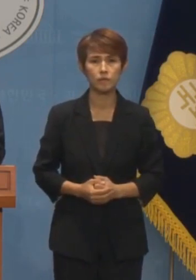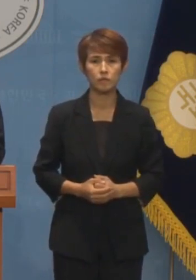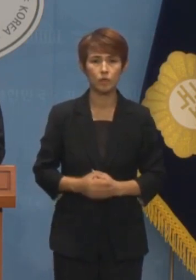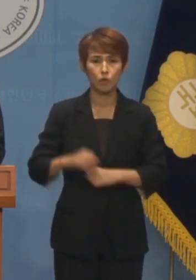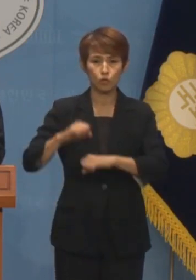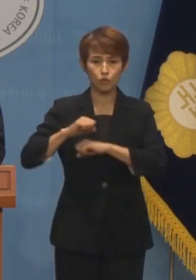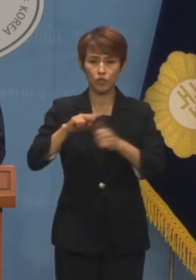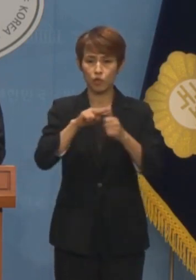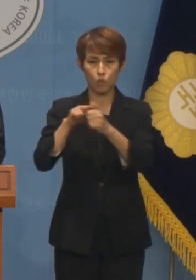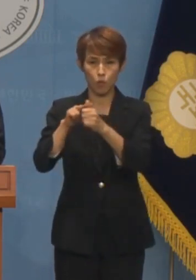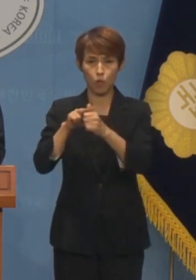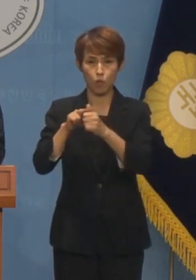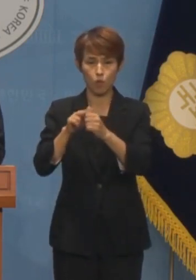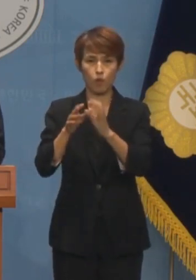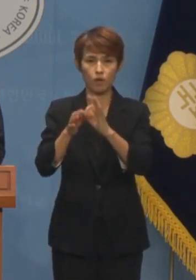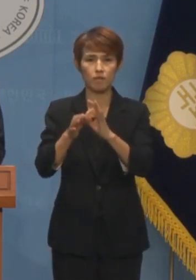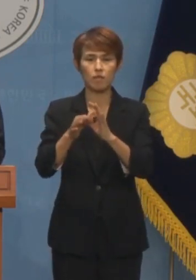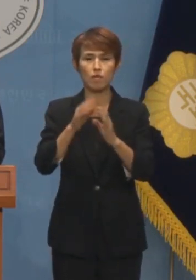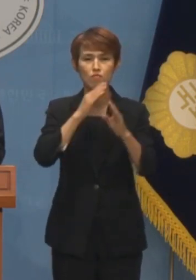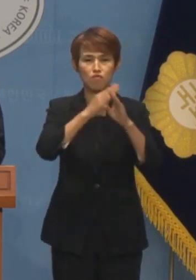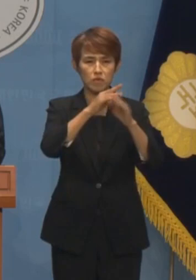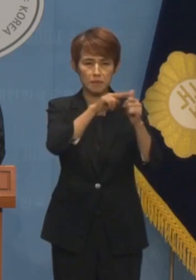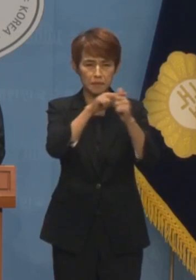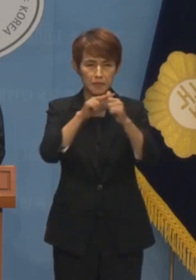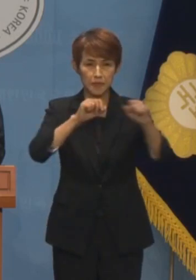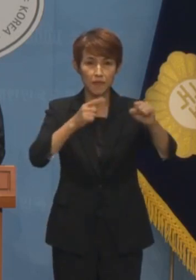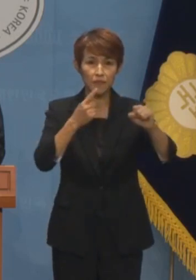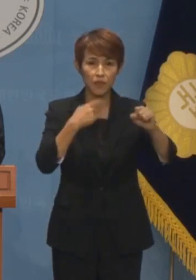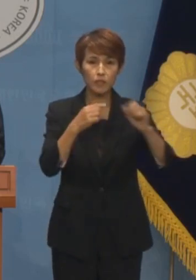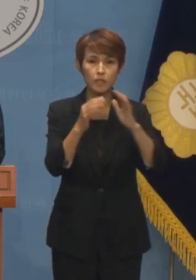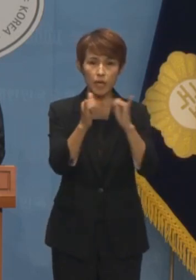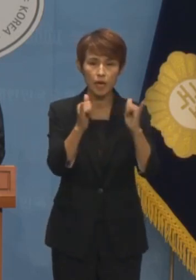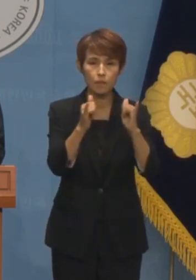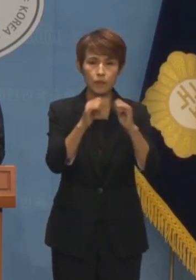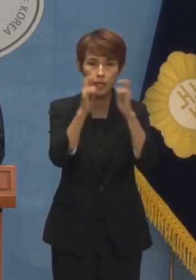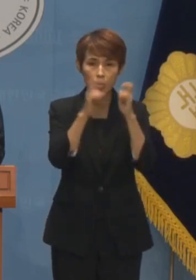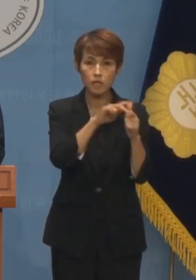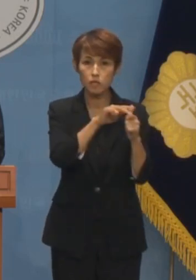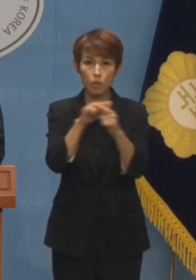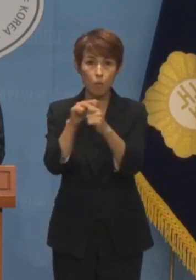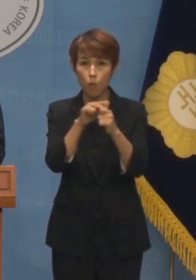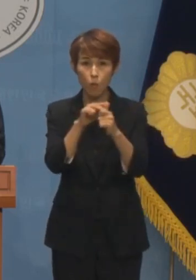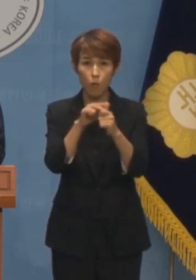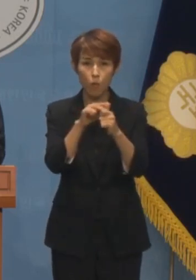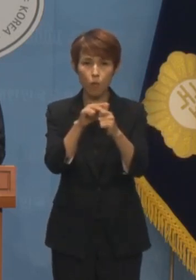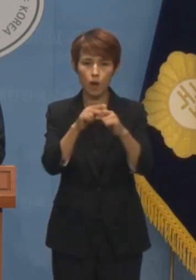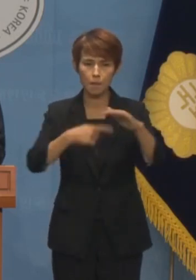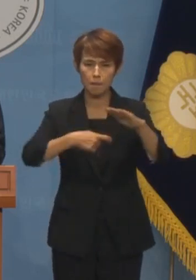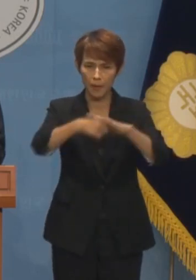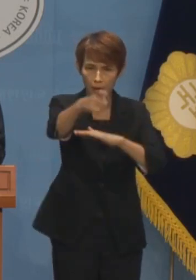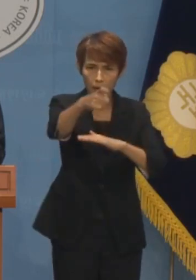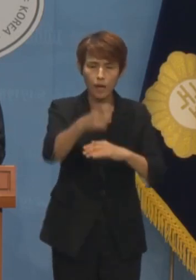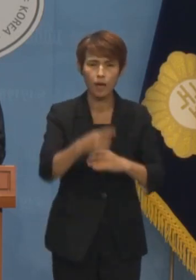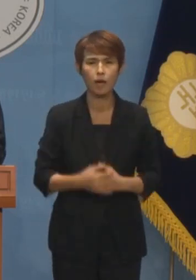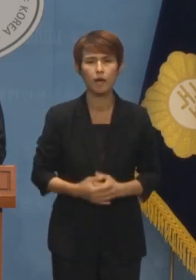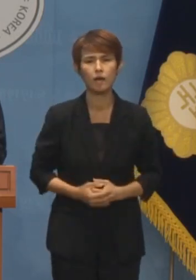국군 정보사 소속으로 대북 첩보 활동을 하고 있는 요원들의 개인 신상 정보 수천 건이